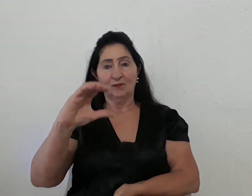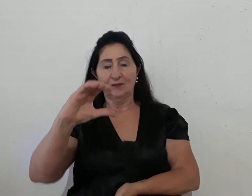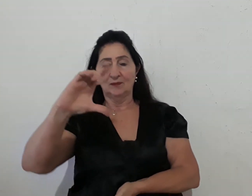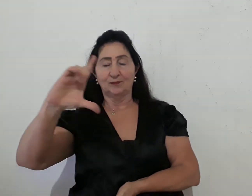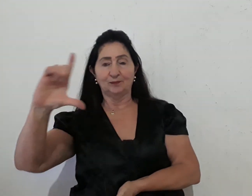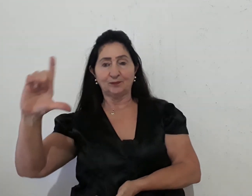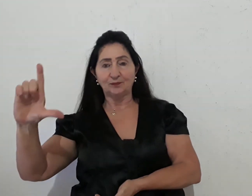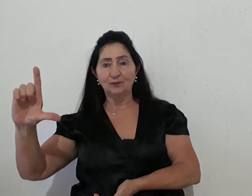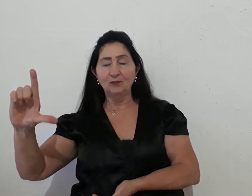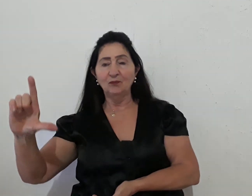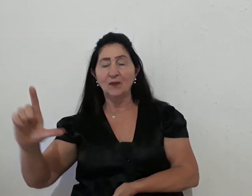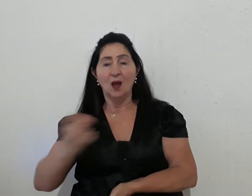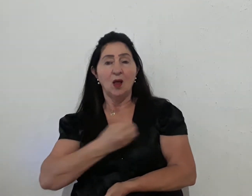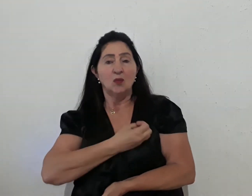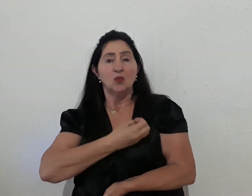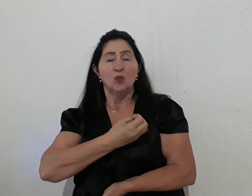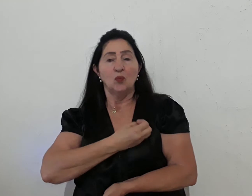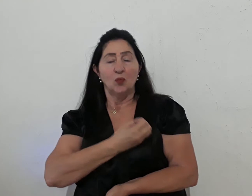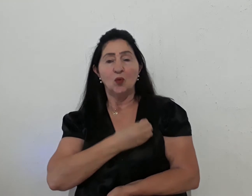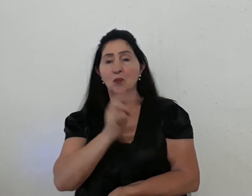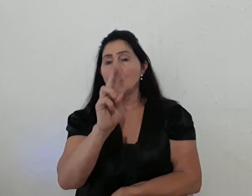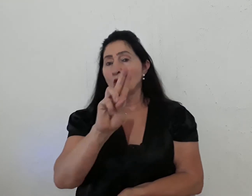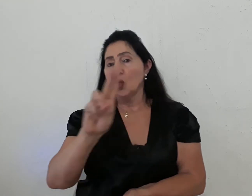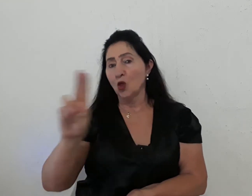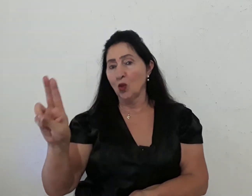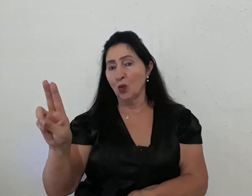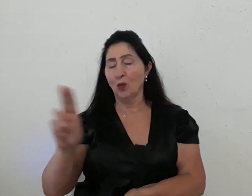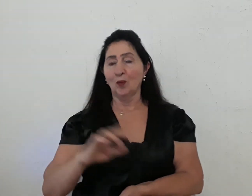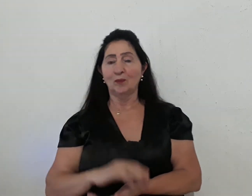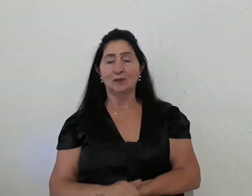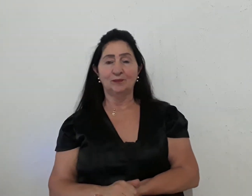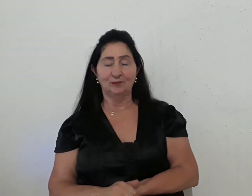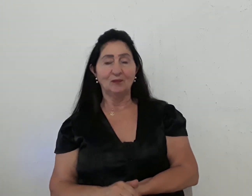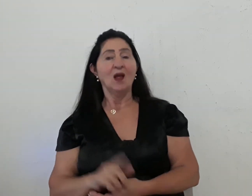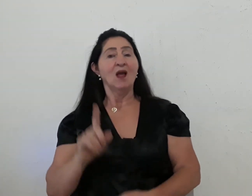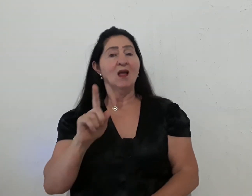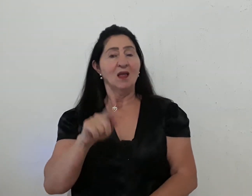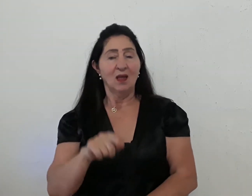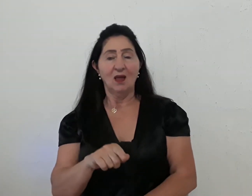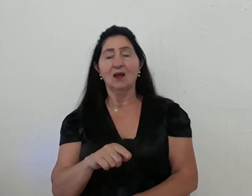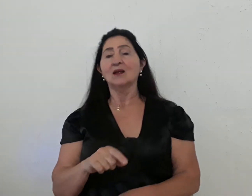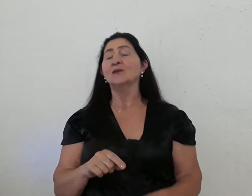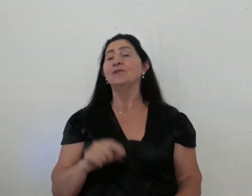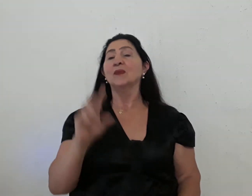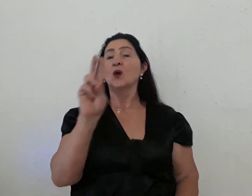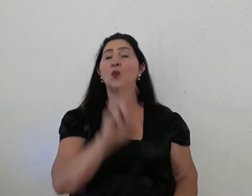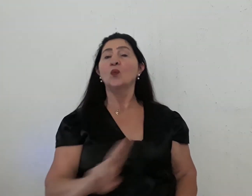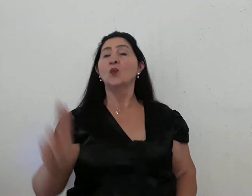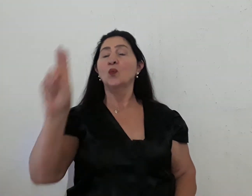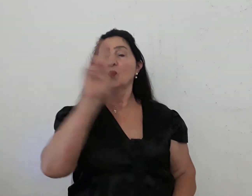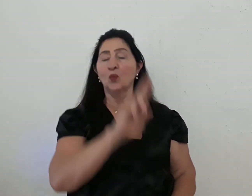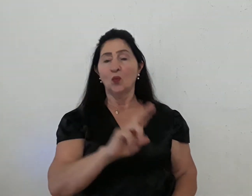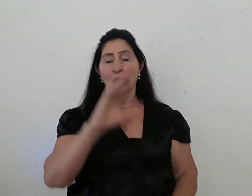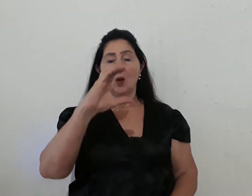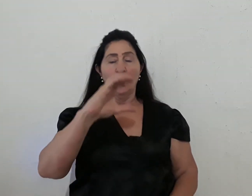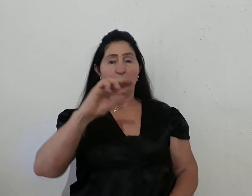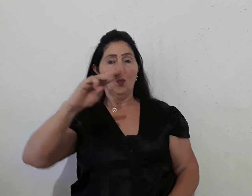Classificador de número e nome. Esses classificadores utilizam as configurações das mãos